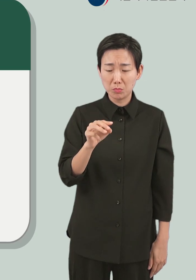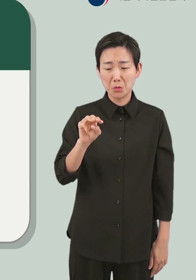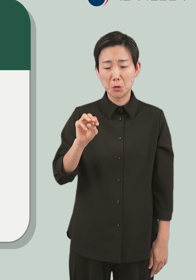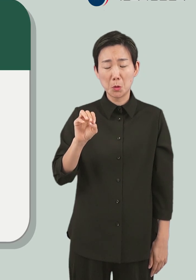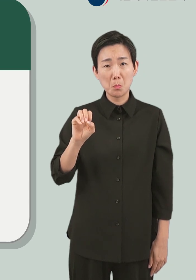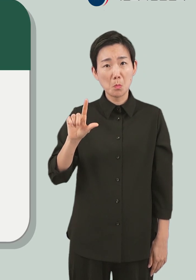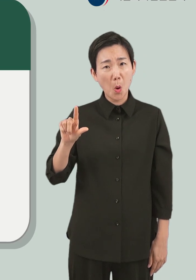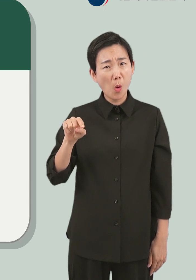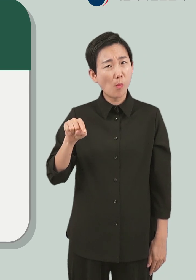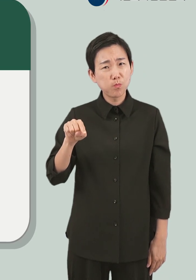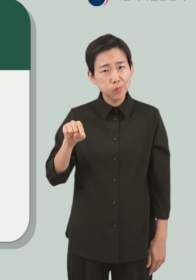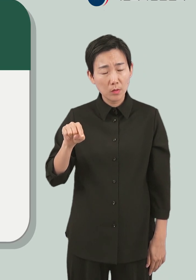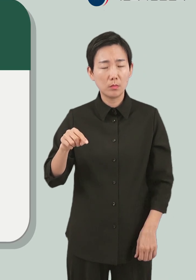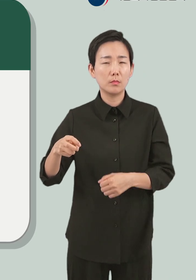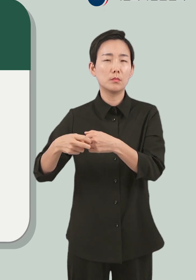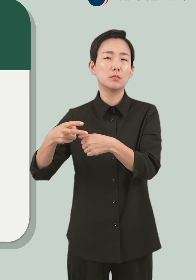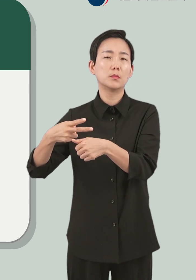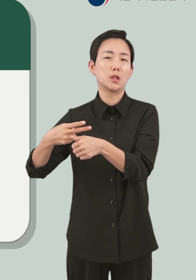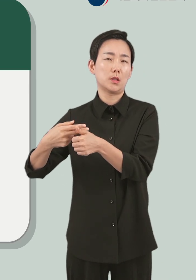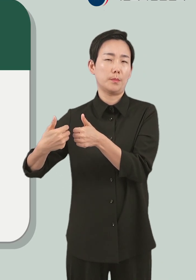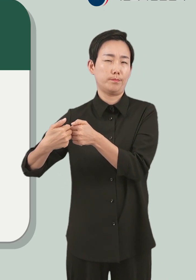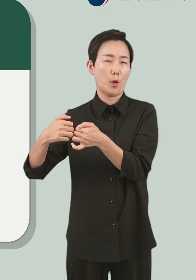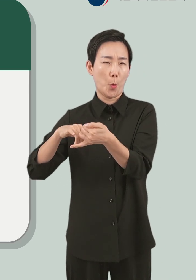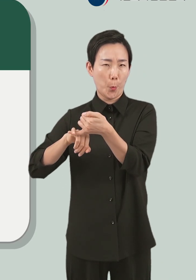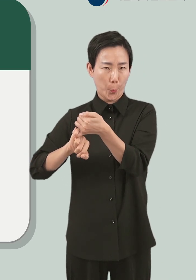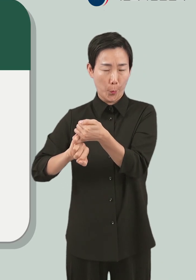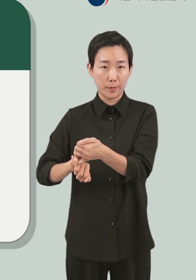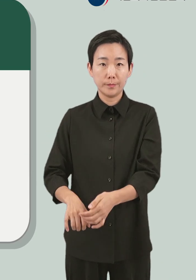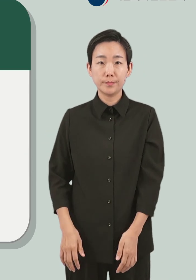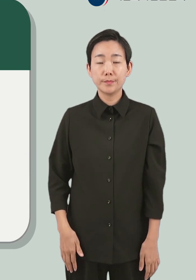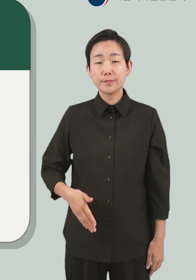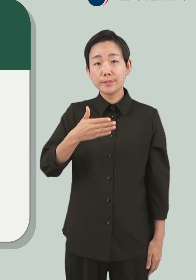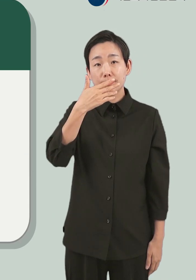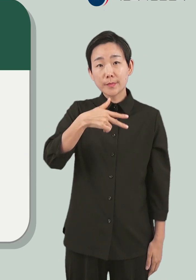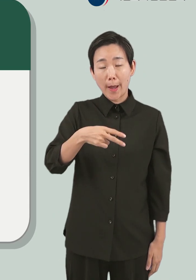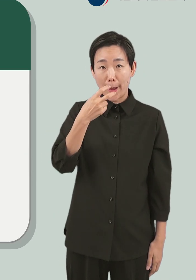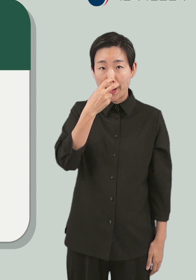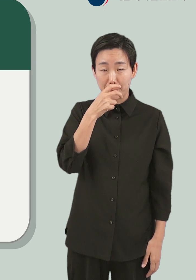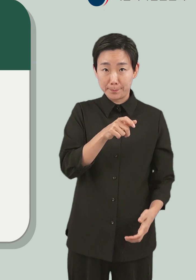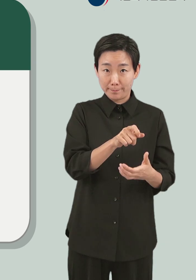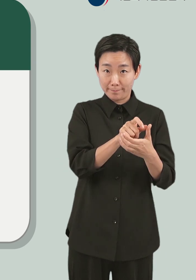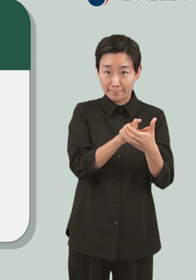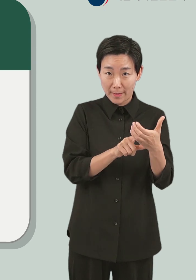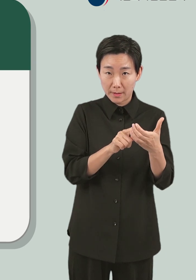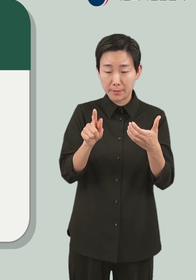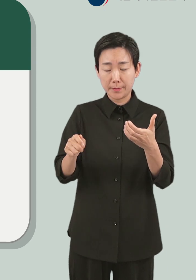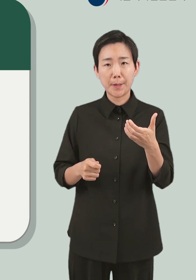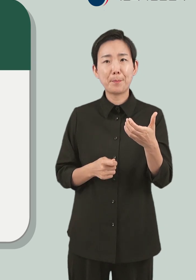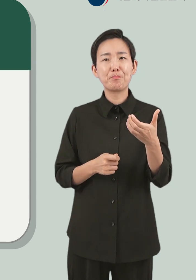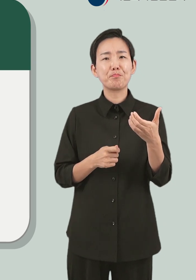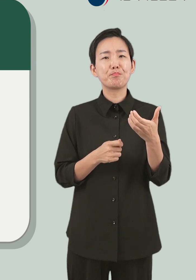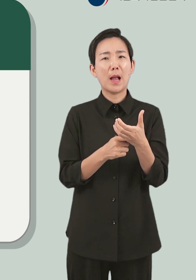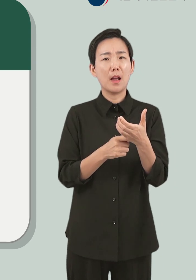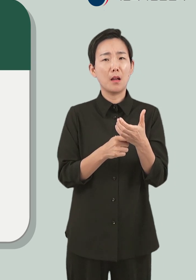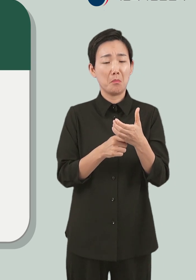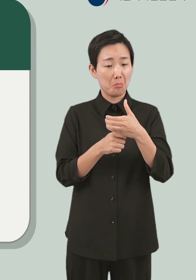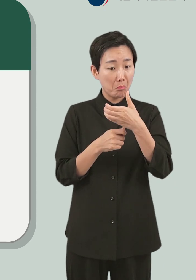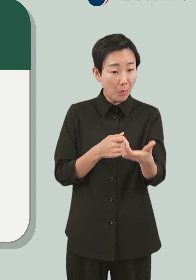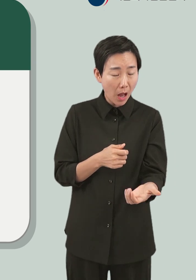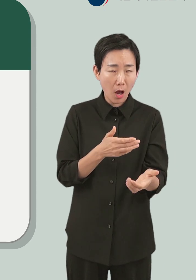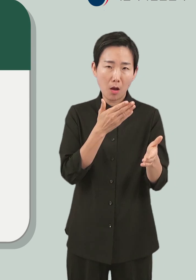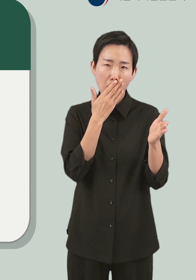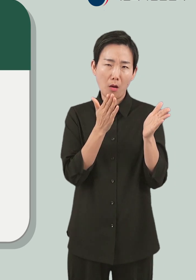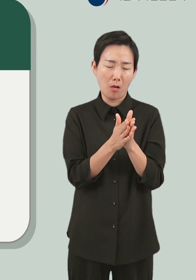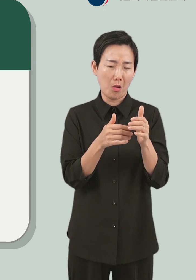삽입된 상태에서 기기를 떨어뜨리면 두 제품 모두 손상될 수 있습니다. 측정 전 떨어뜨린 검사지는 폐기하고